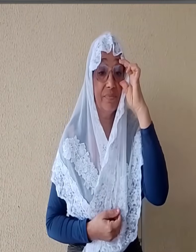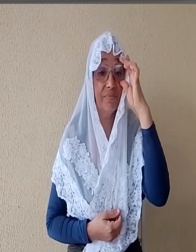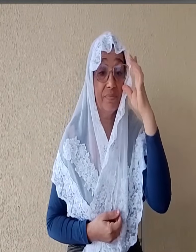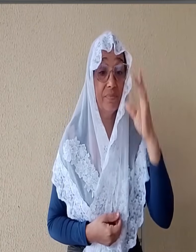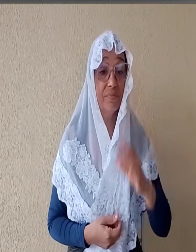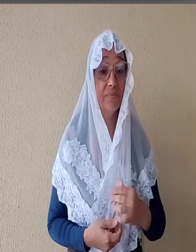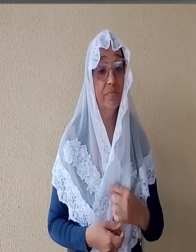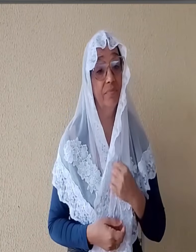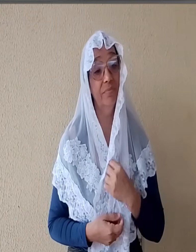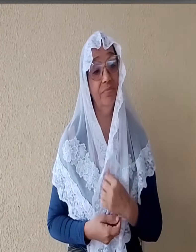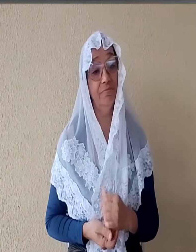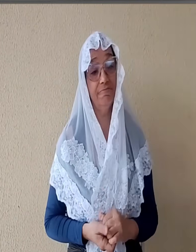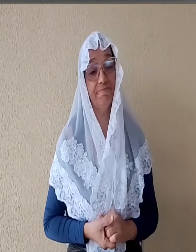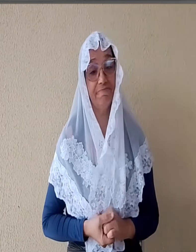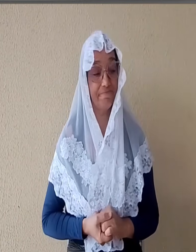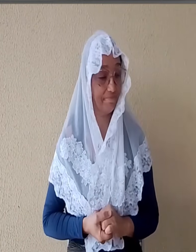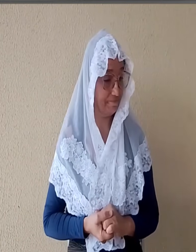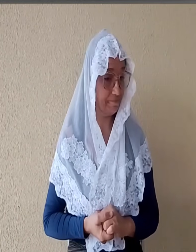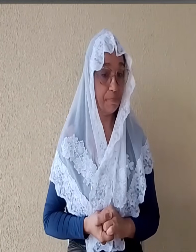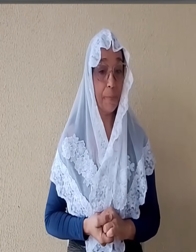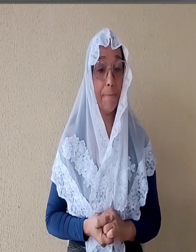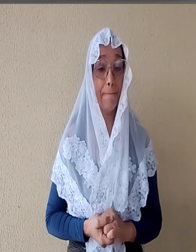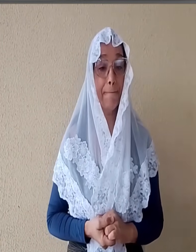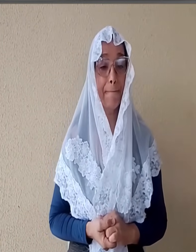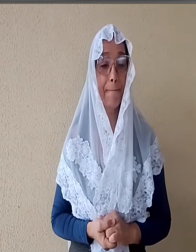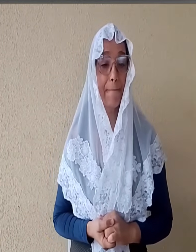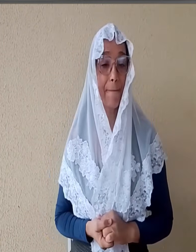O Rei dos Reinos,